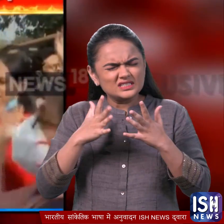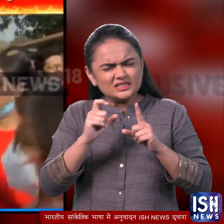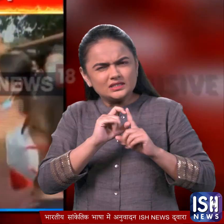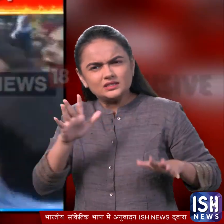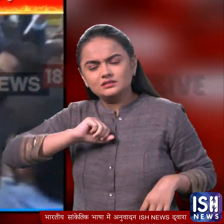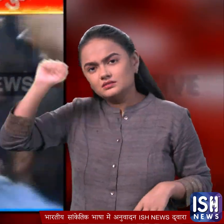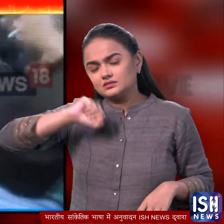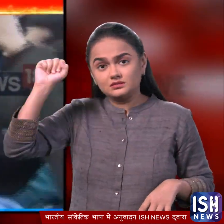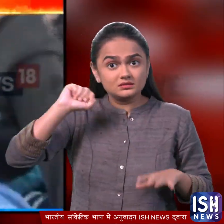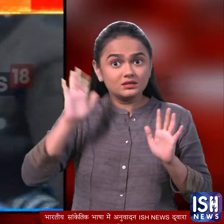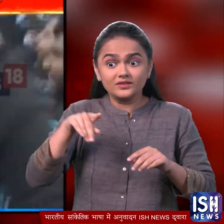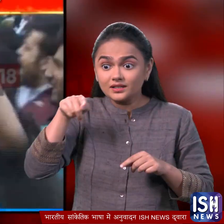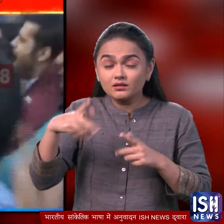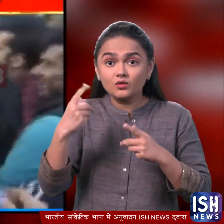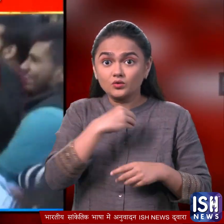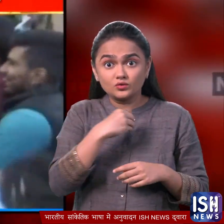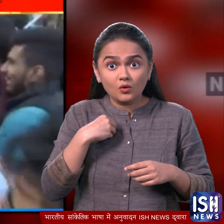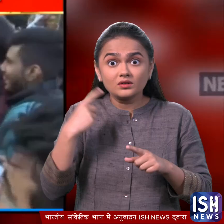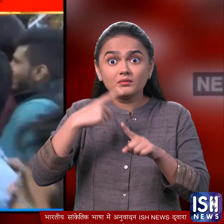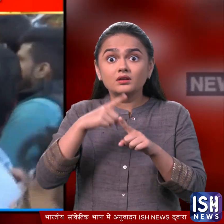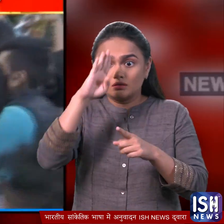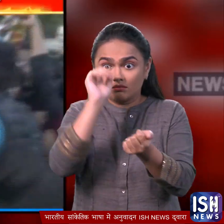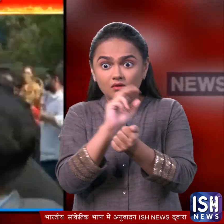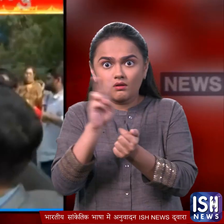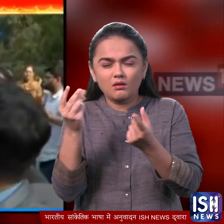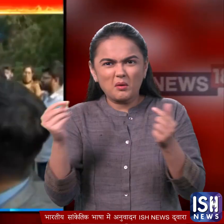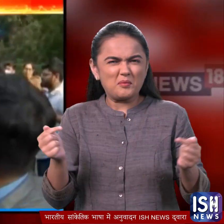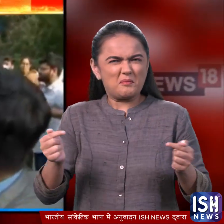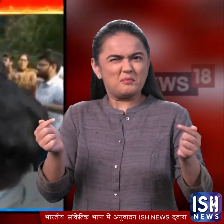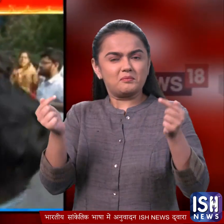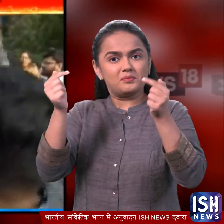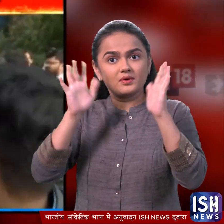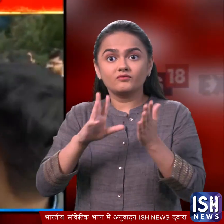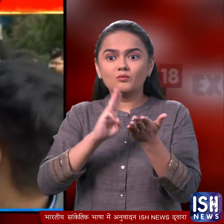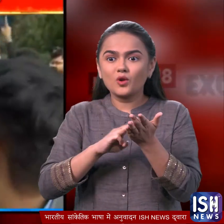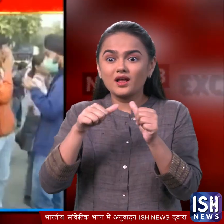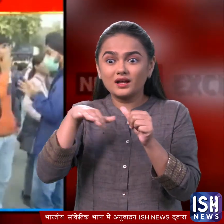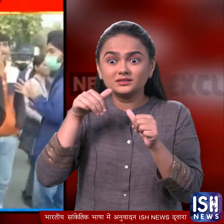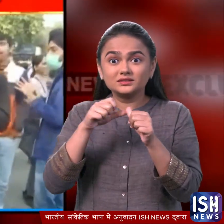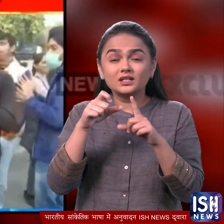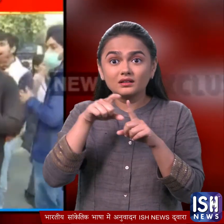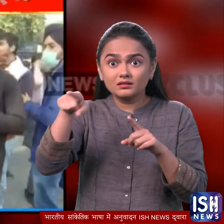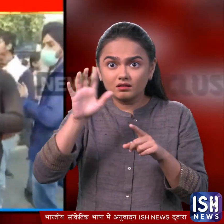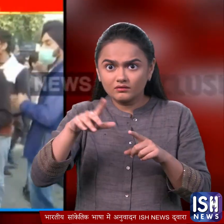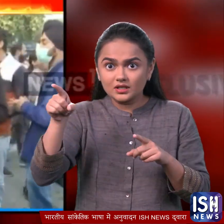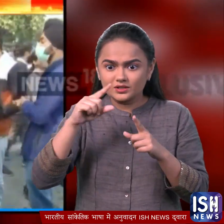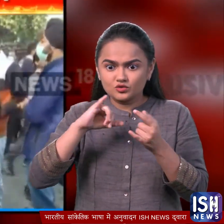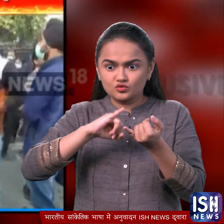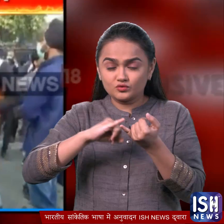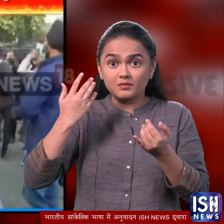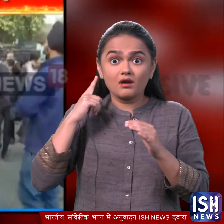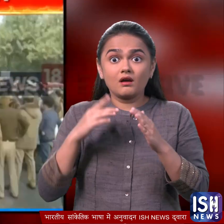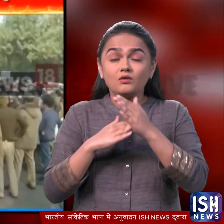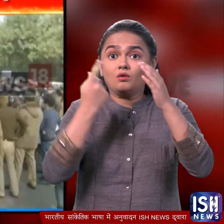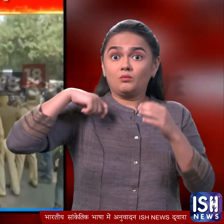जोरदार प्रदर्शन किया। इस दौरान प्रदर्शन में शामिल डॉक्टरों की पुलिस से झड़प भी हुई। डॉक्टरों ने मौलाना आजाद मेडिकल कॉलेज से सुप्रीम कोर्ट की ओर मार्च निकालने